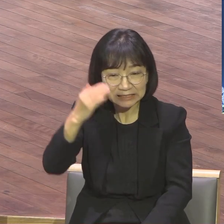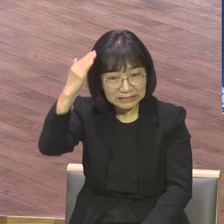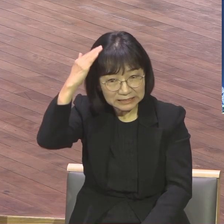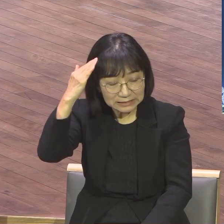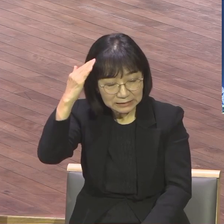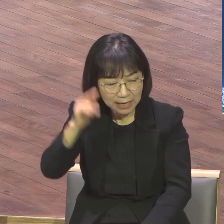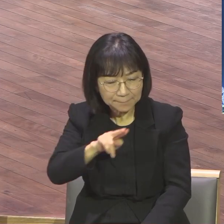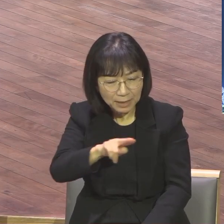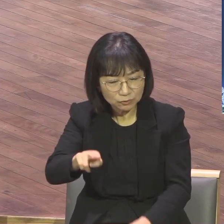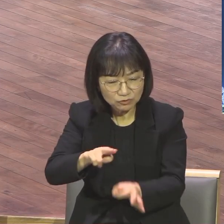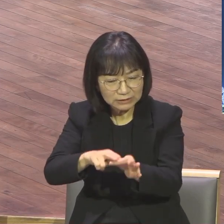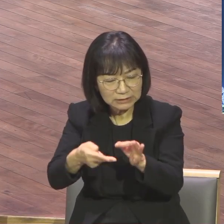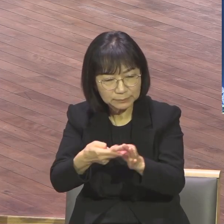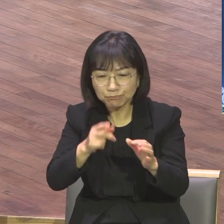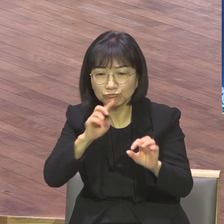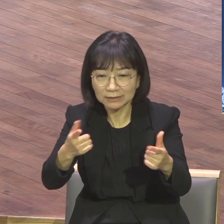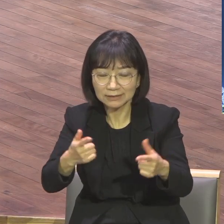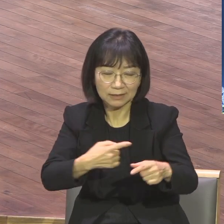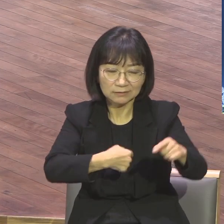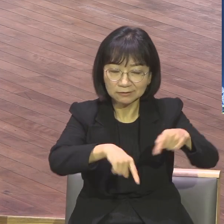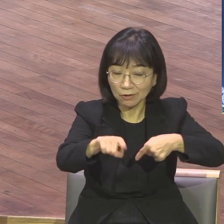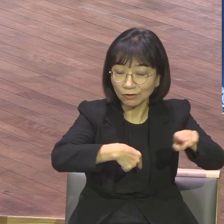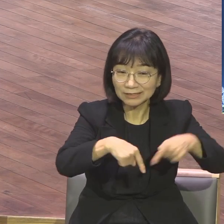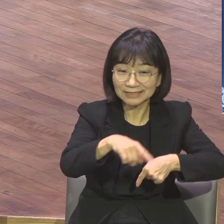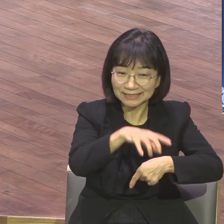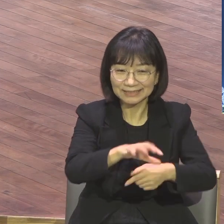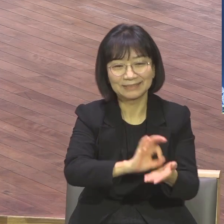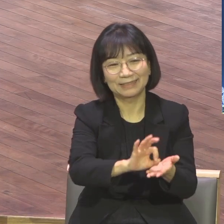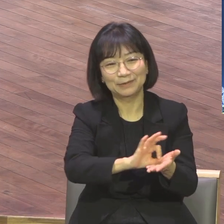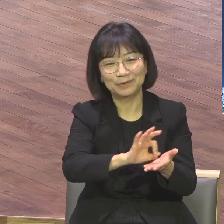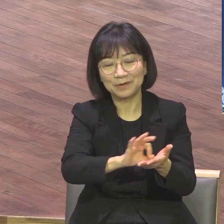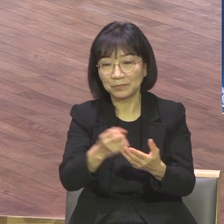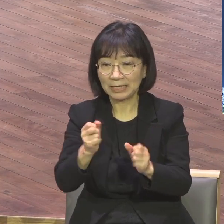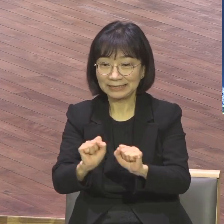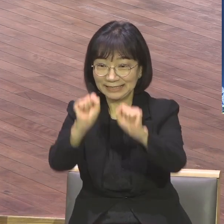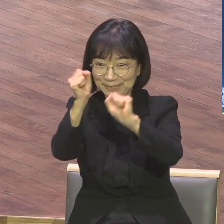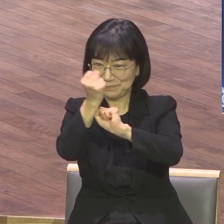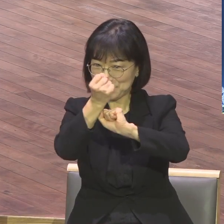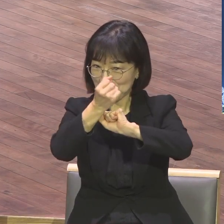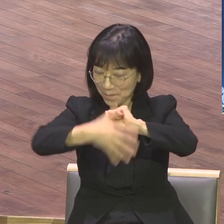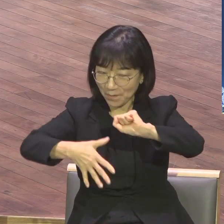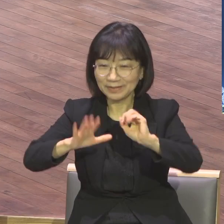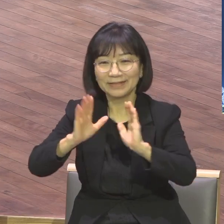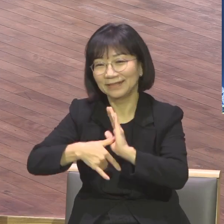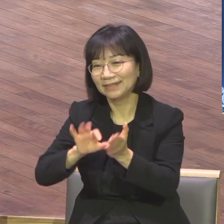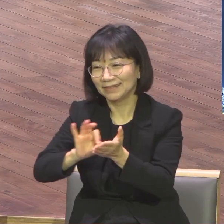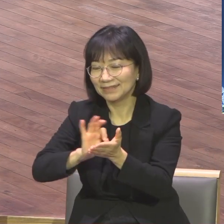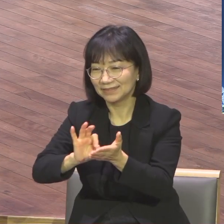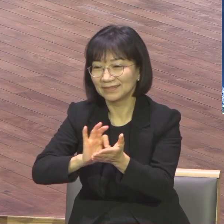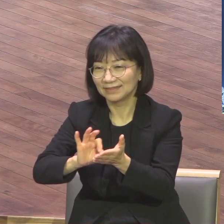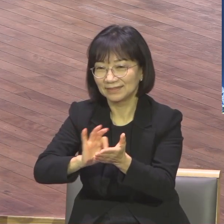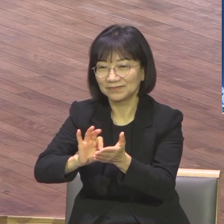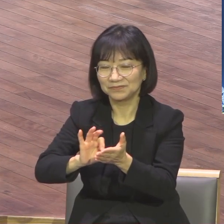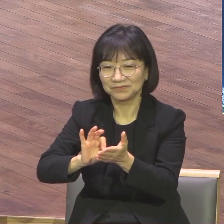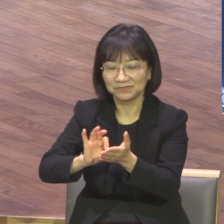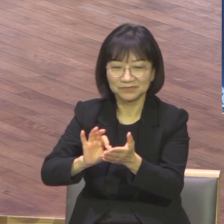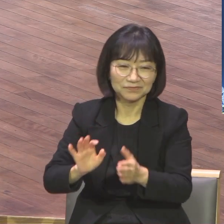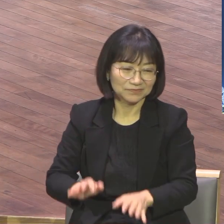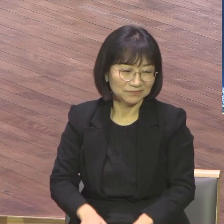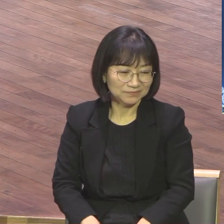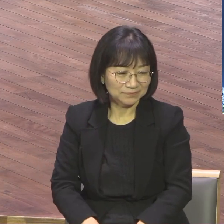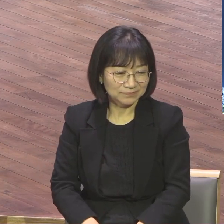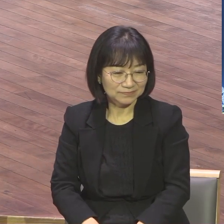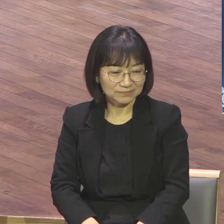아니라 요즘은 정치판에서도 그렇고 스포츠 경기에서도 그렇게 표현을